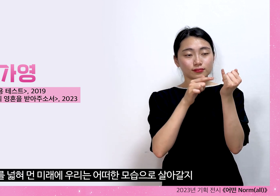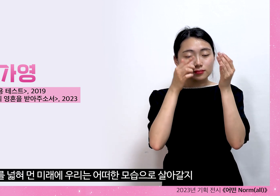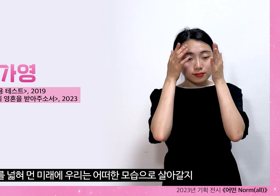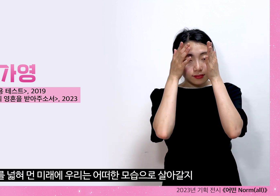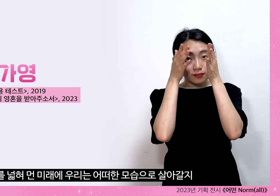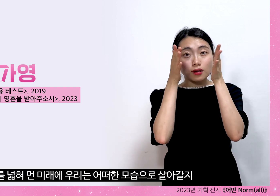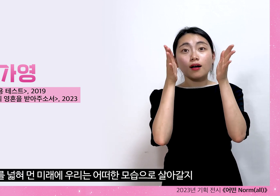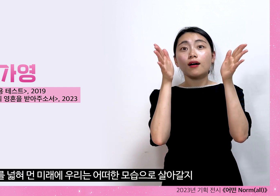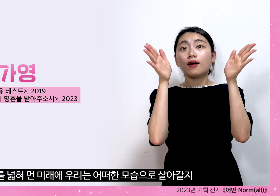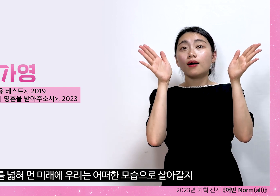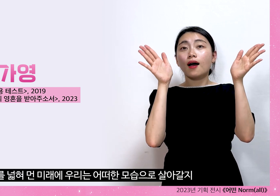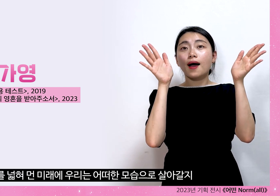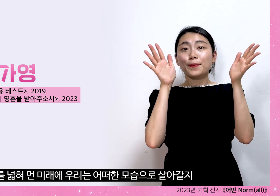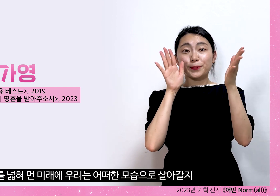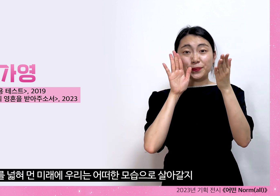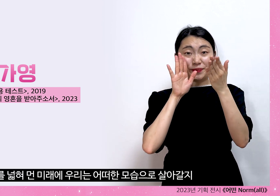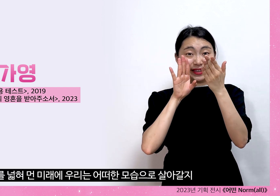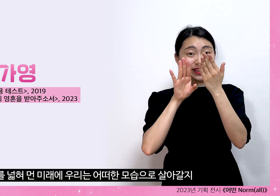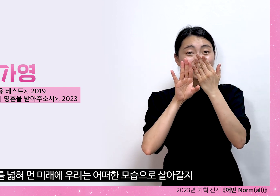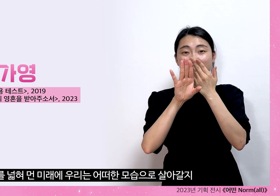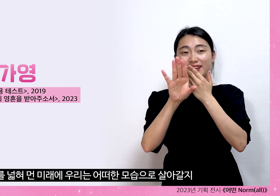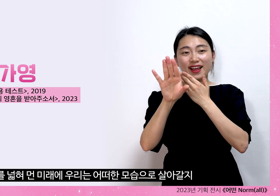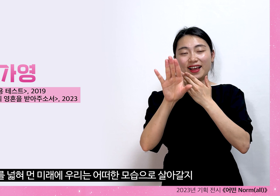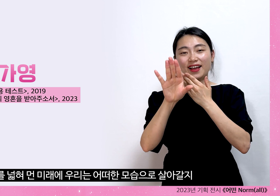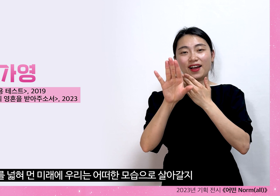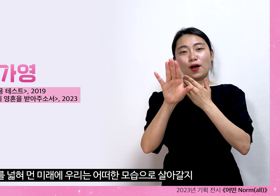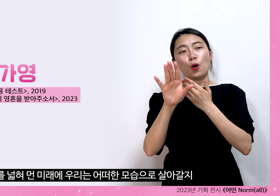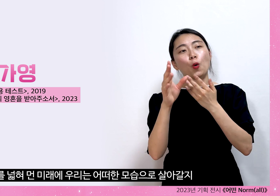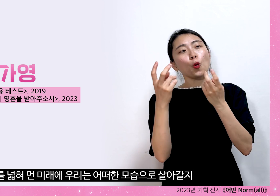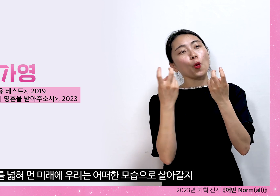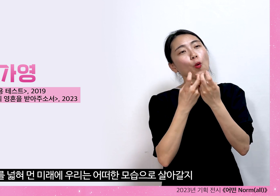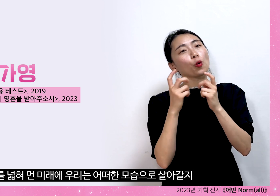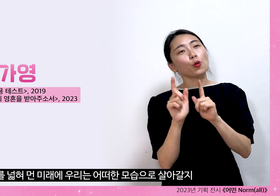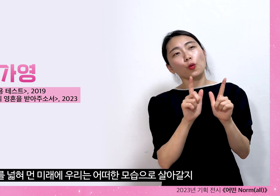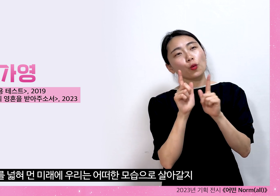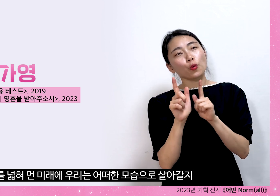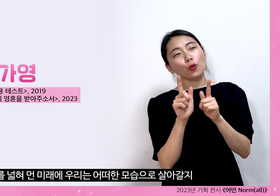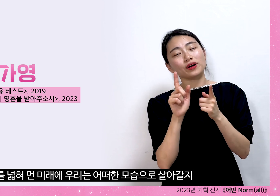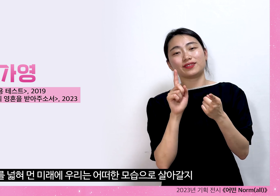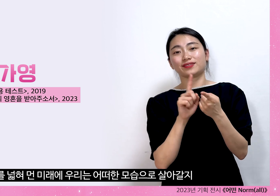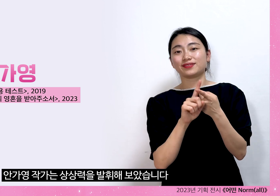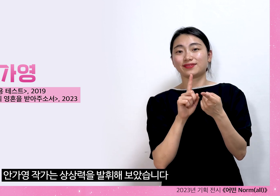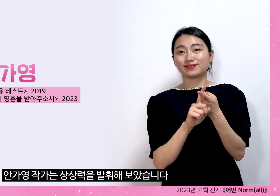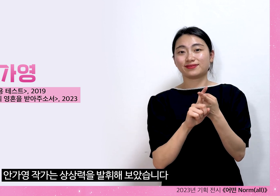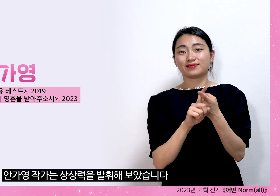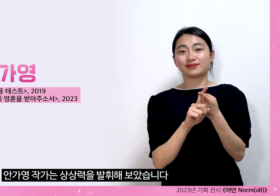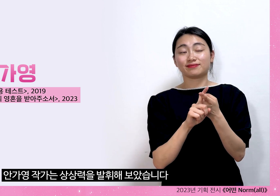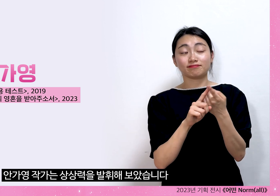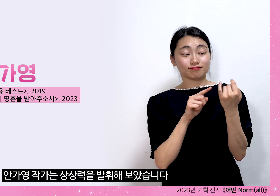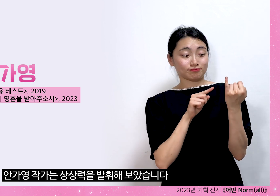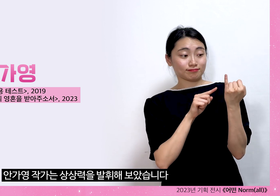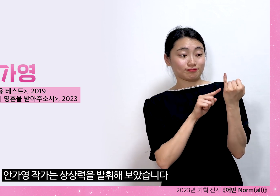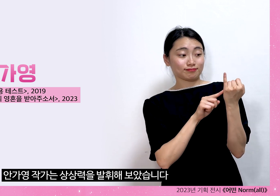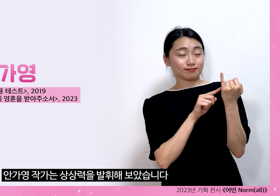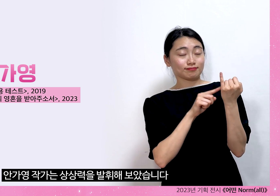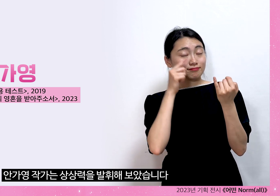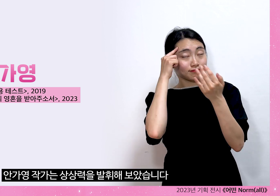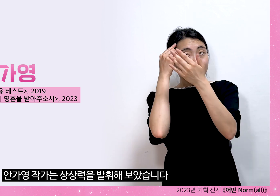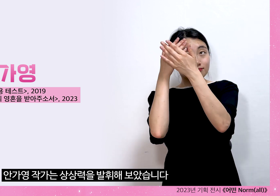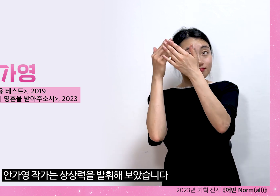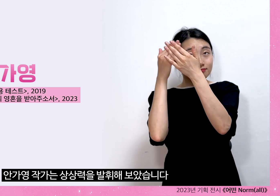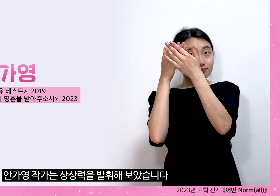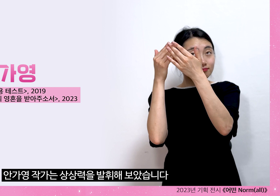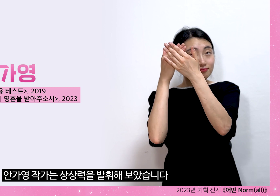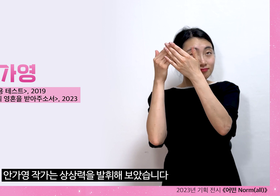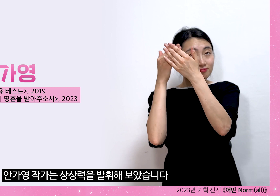시야를 넓혀 먼 미래의 우리는 어떠한 모습으로 살아갈지 안가영 작가는